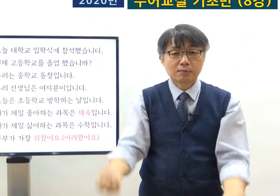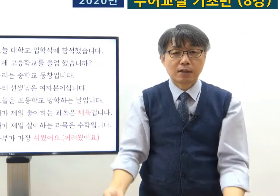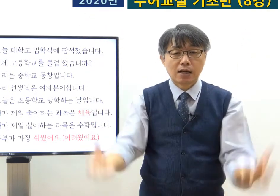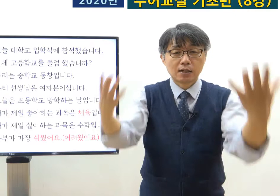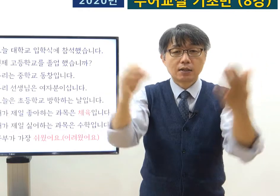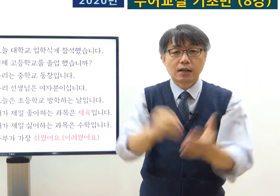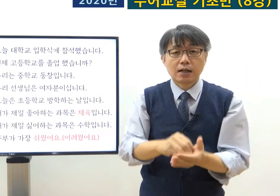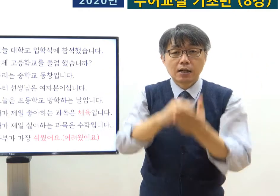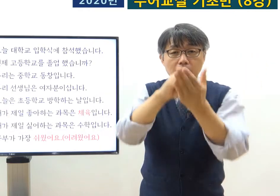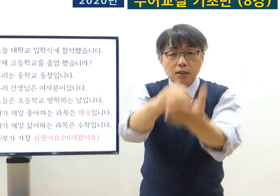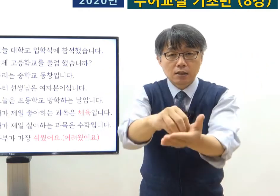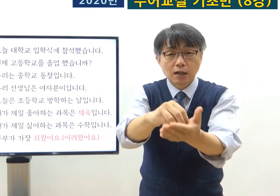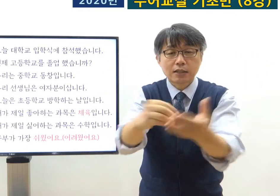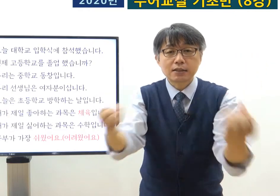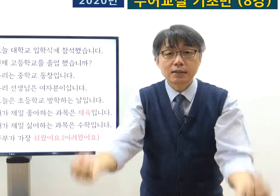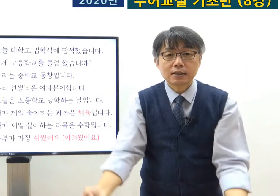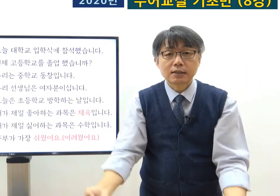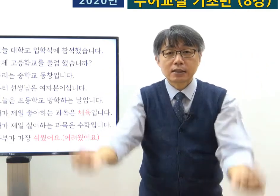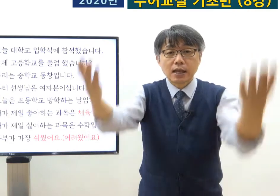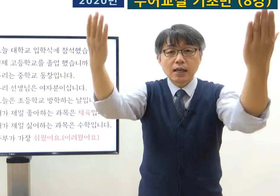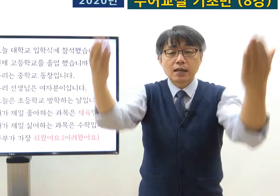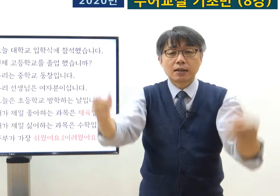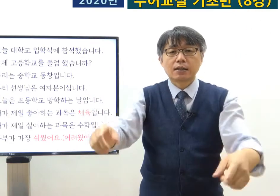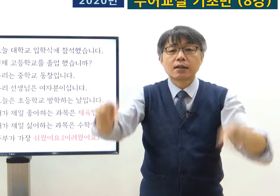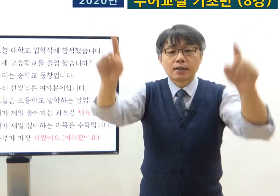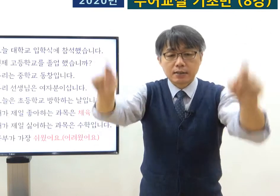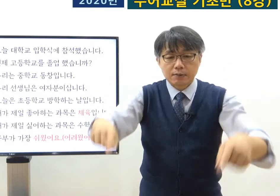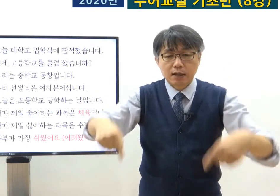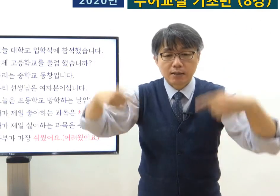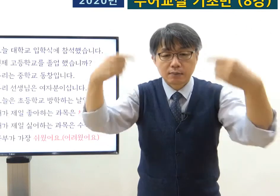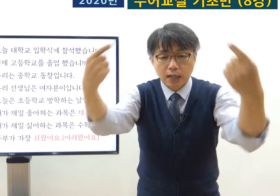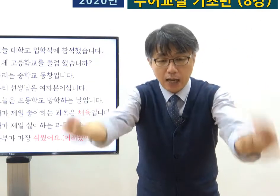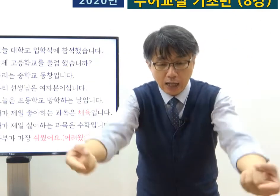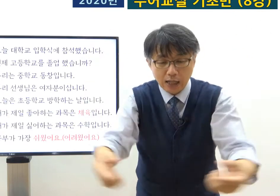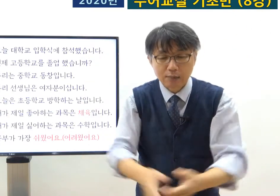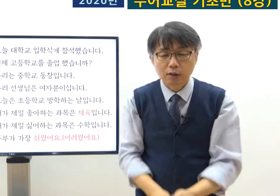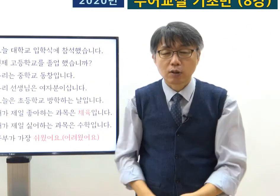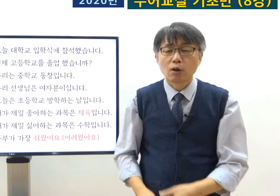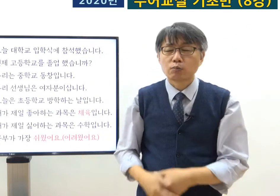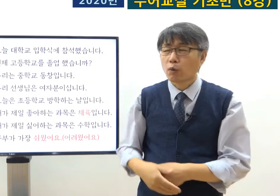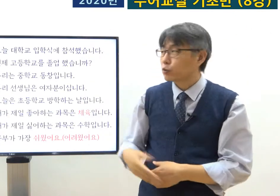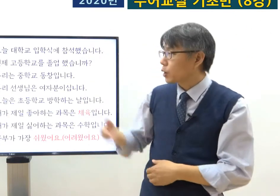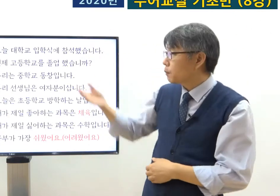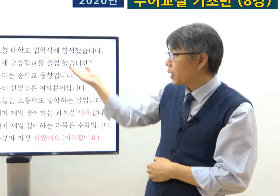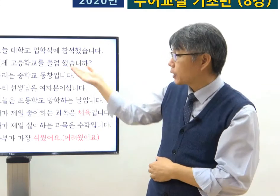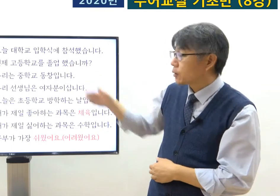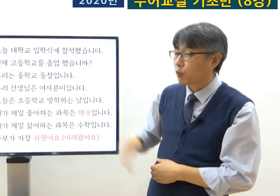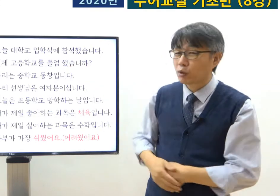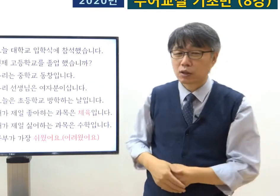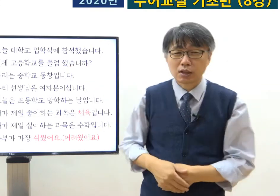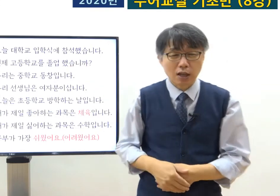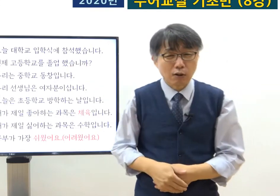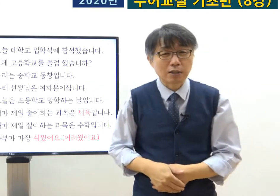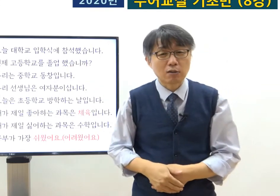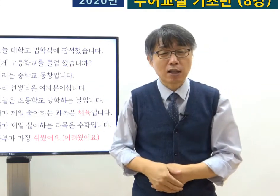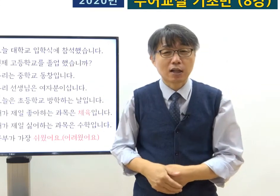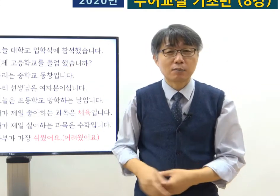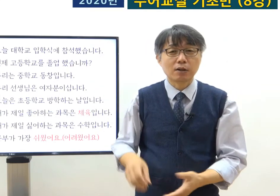씁니다. 자, 들어가는 식에 참석했습니다. 아니면 뭐 입학이라는 표현을 그대로 한자로 나타내면